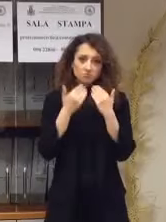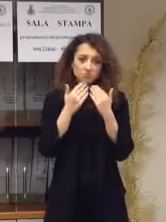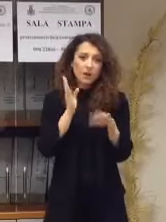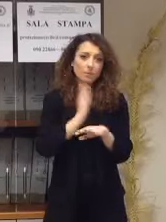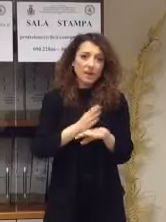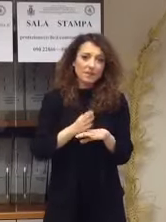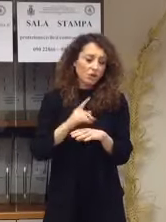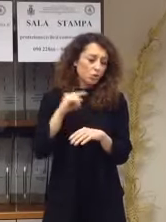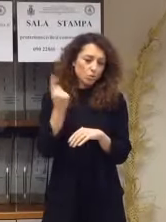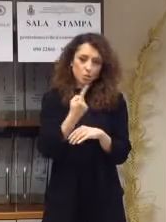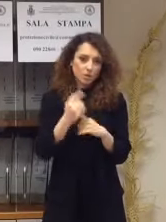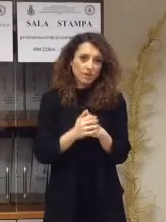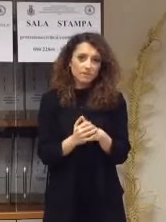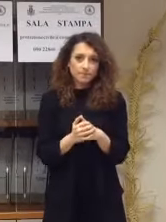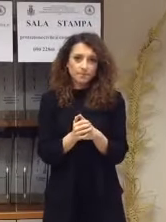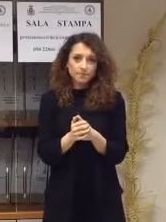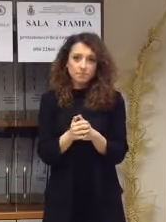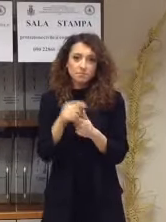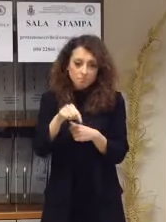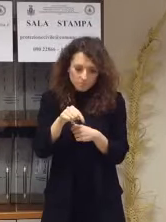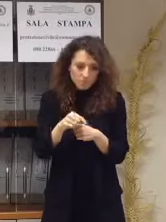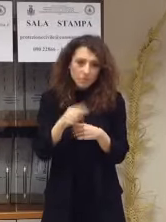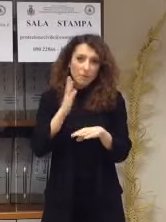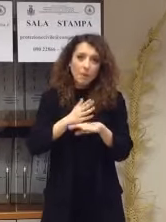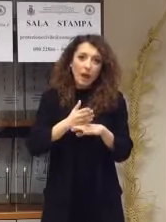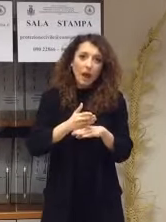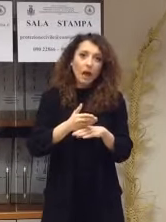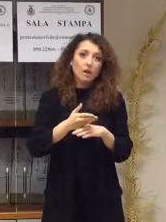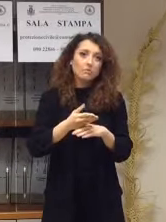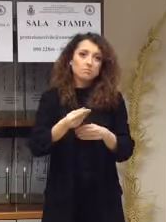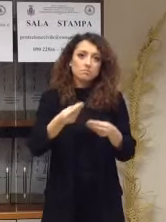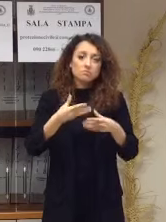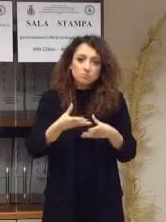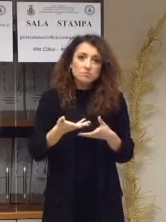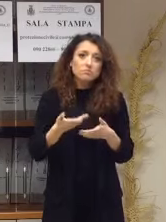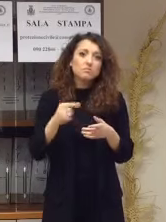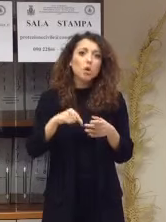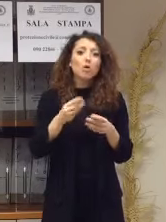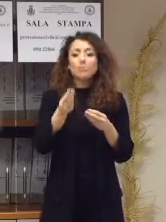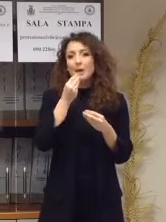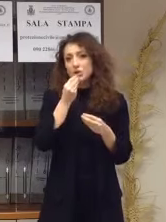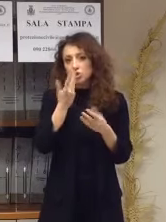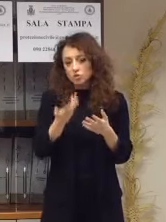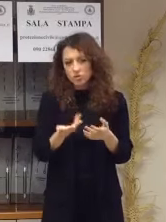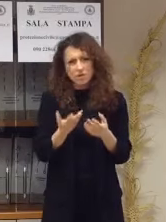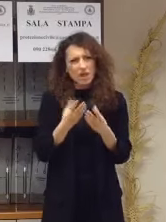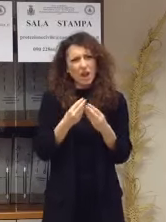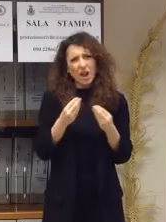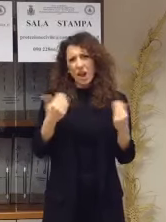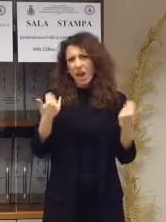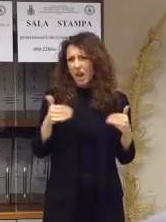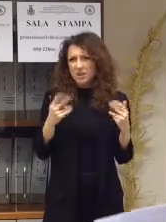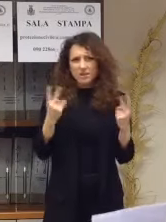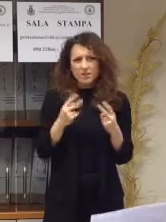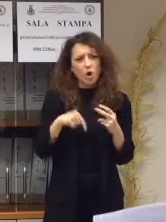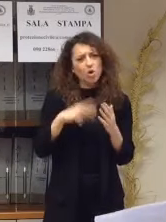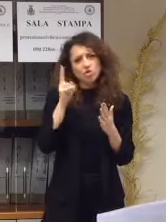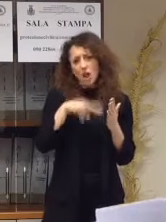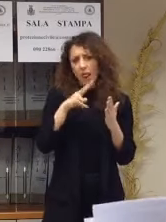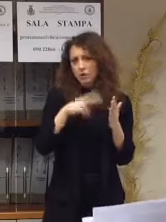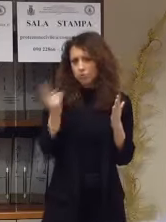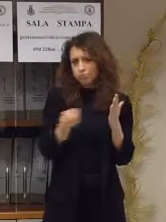panifici che oggi hanno fornito del pane, hanno offerto dei generi di prima necessità, sono veramente tantissimi, oggi non ci arrivo a